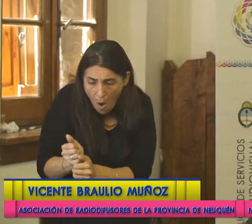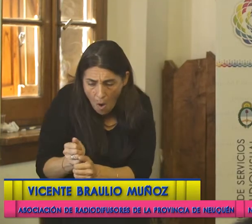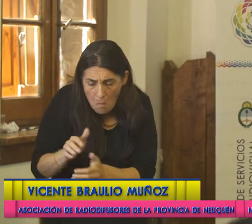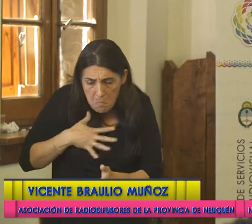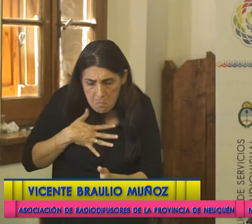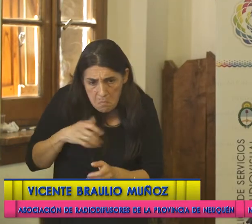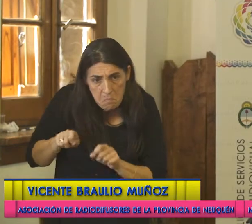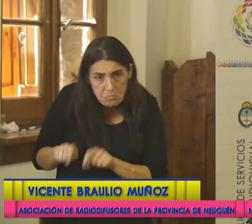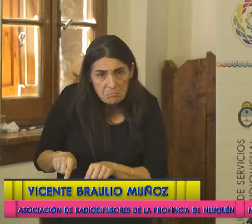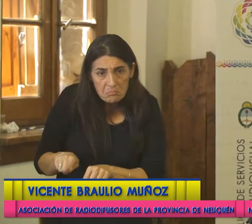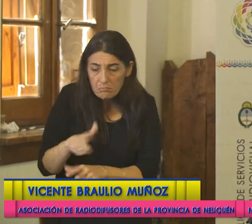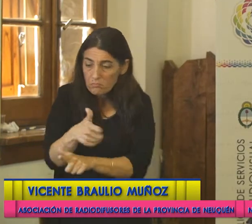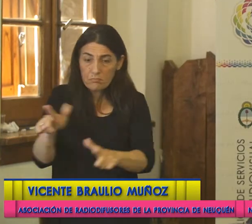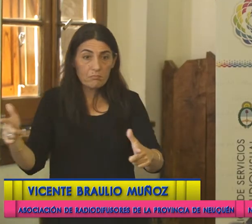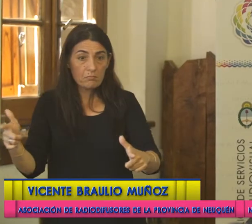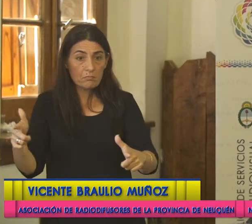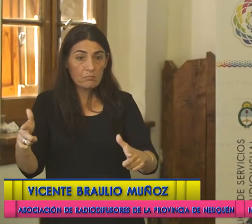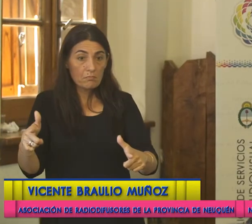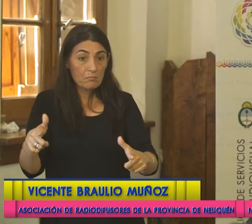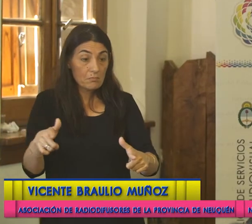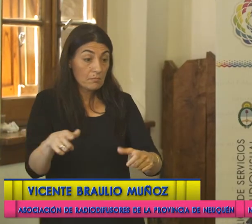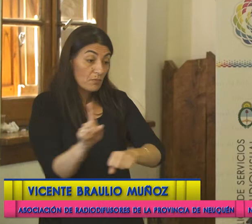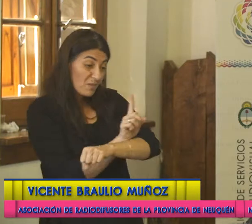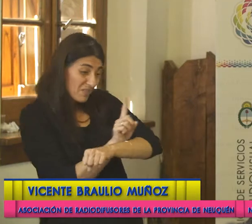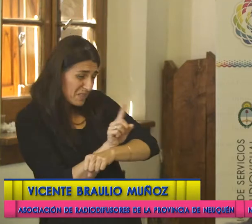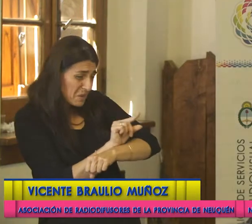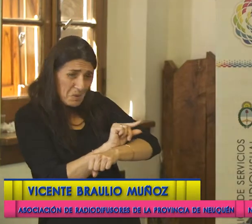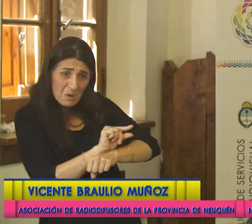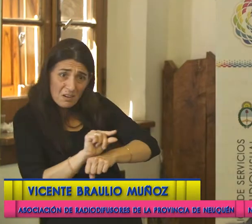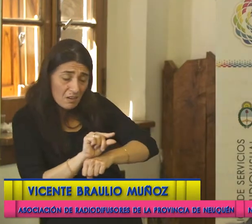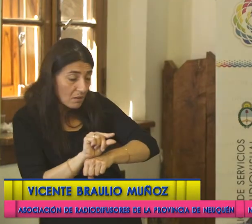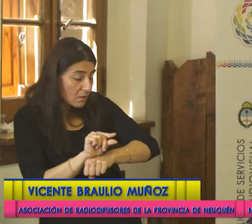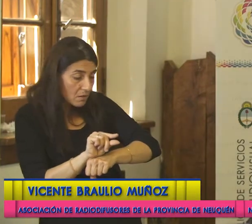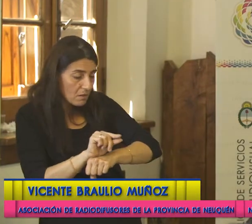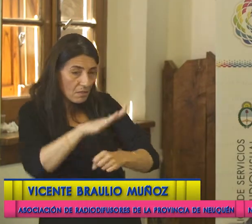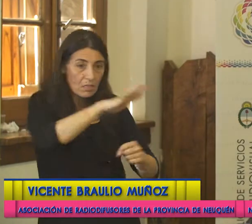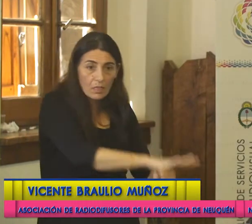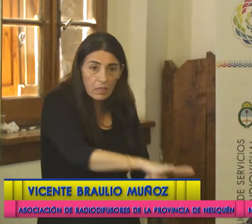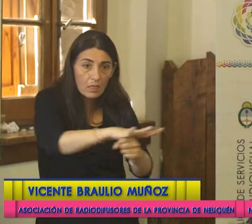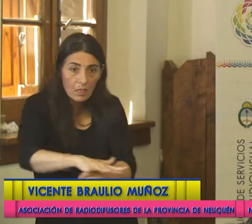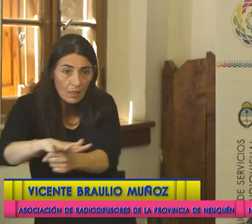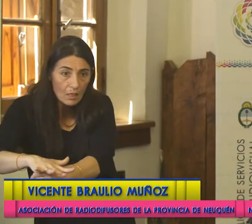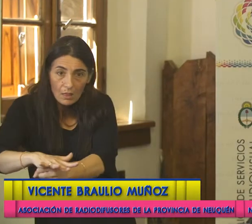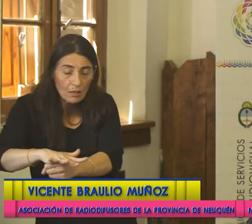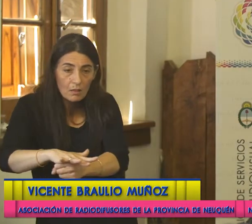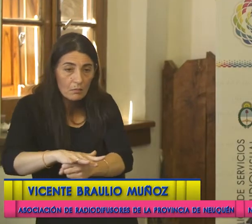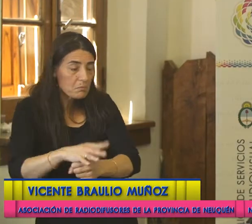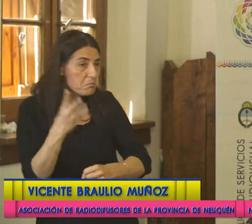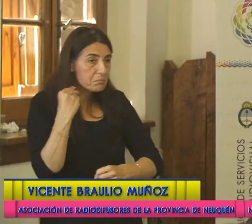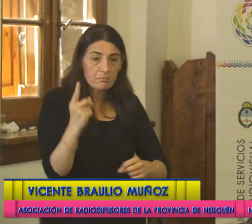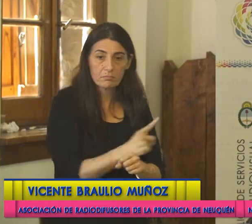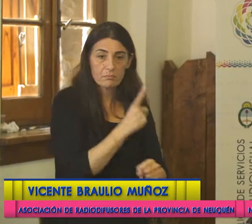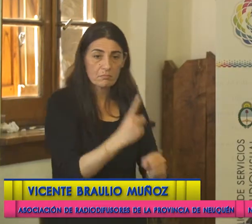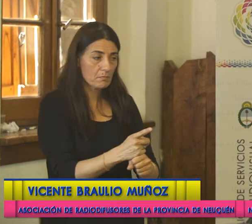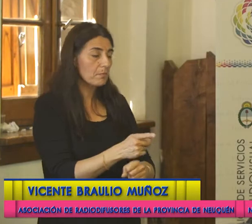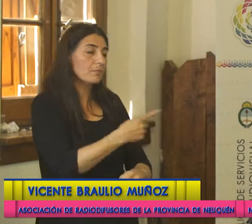borrando del aire a muchas emisoras de baja potencia locales nos hemos manifestado en muchas oportunidades con